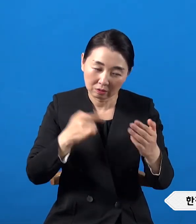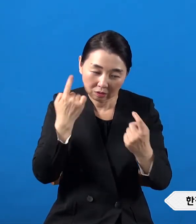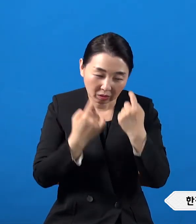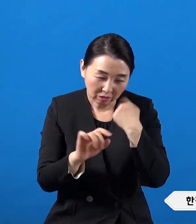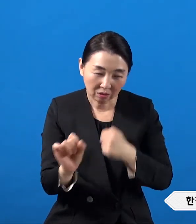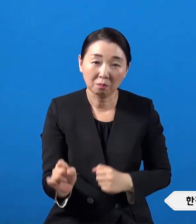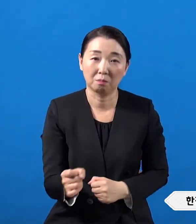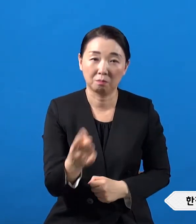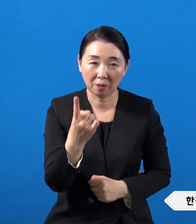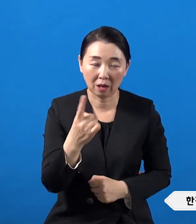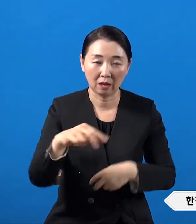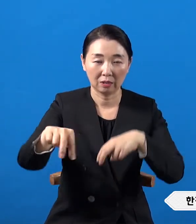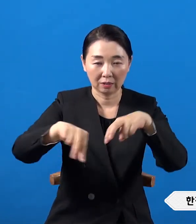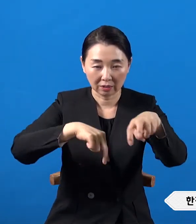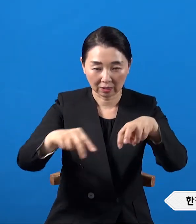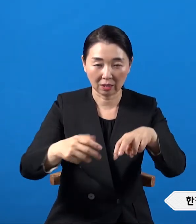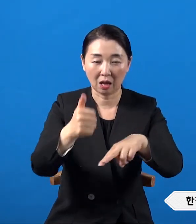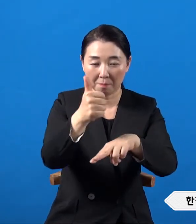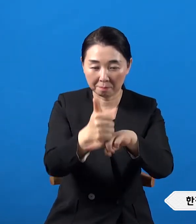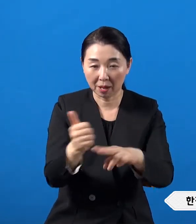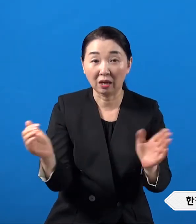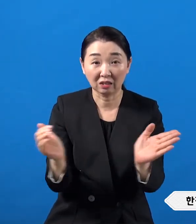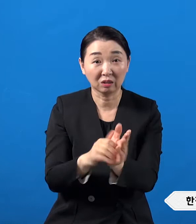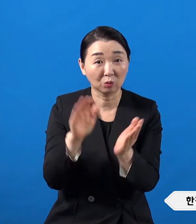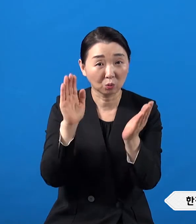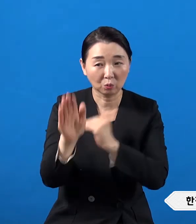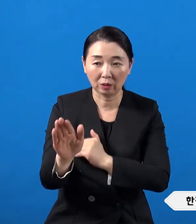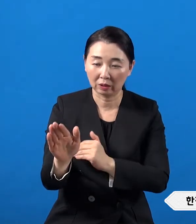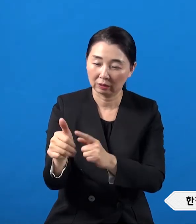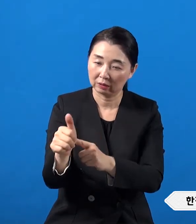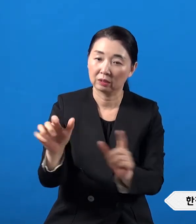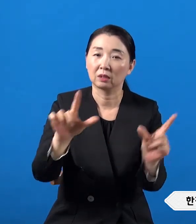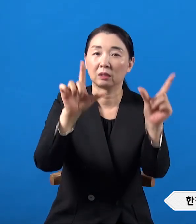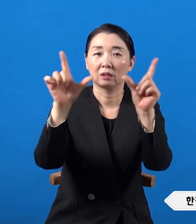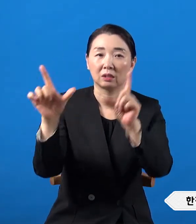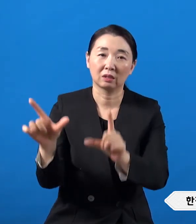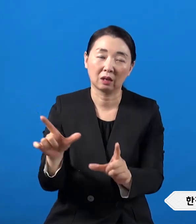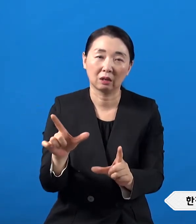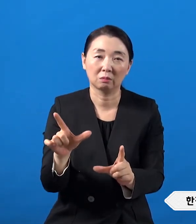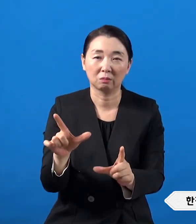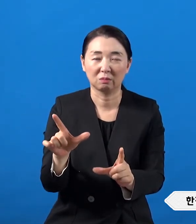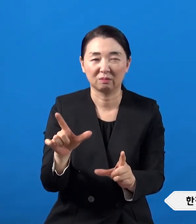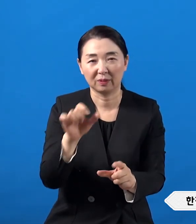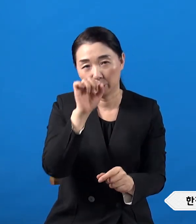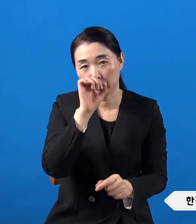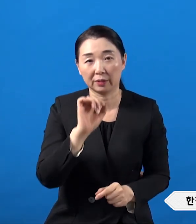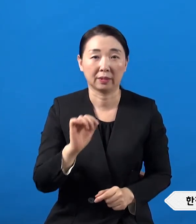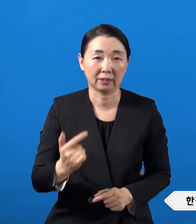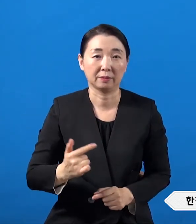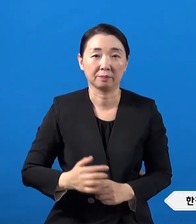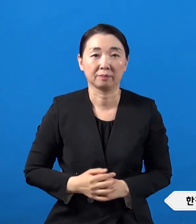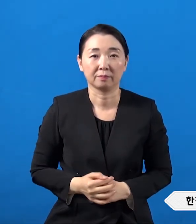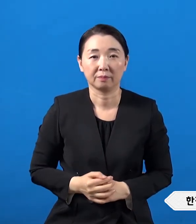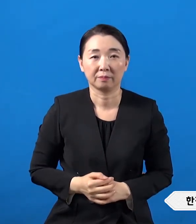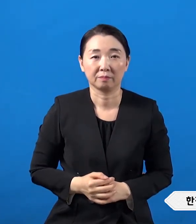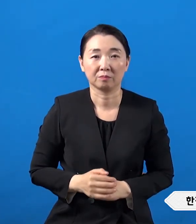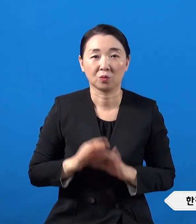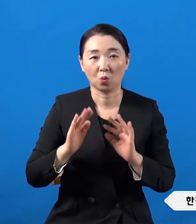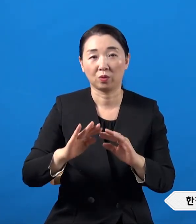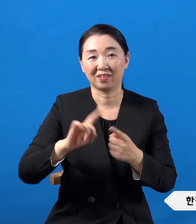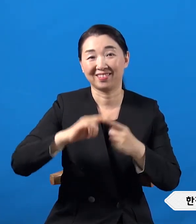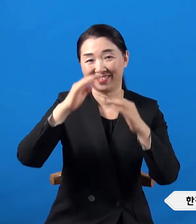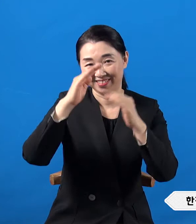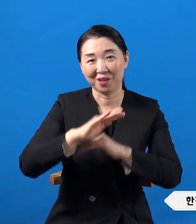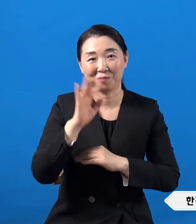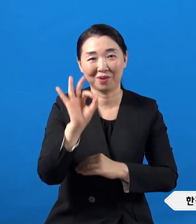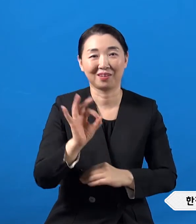상처 때문에 사사가 되고 나서도 그의 삶은 비극을 향해서 치닫게 됩니다. 오늘은 이제 그것을